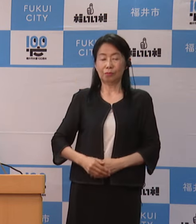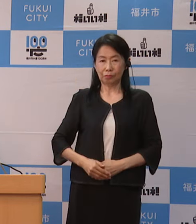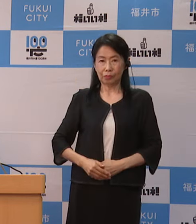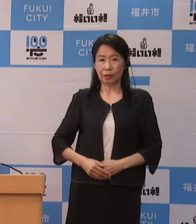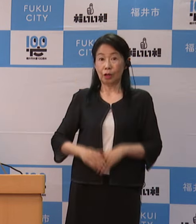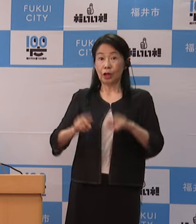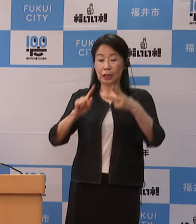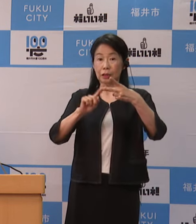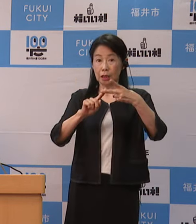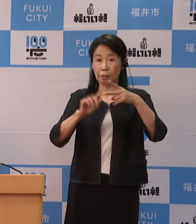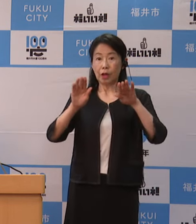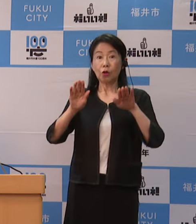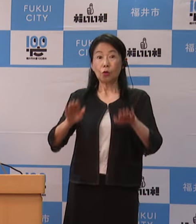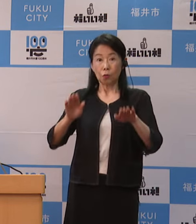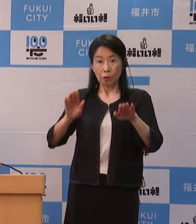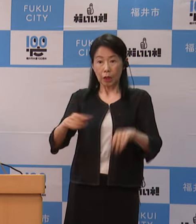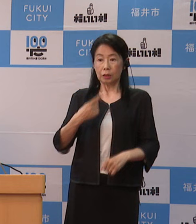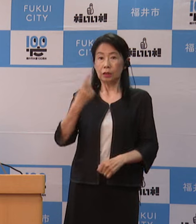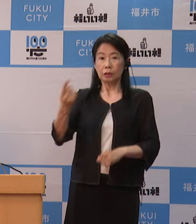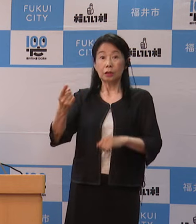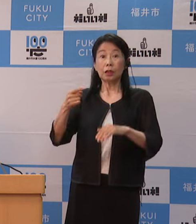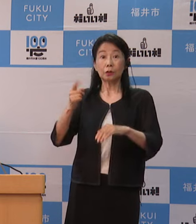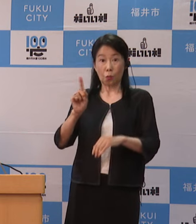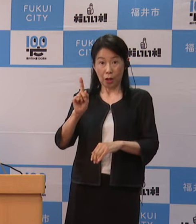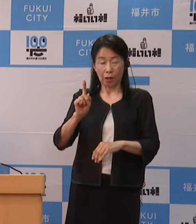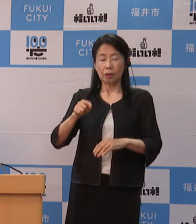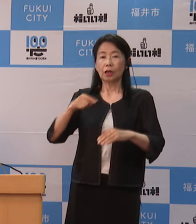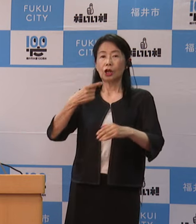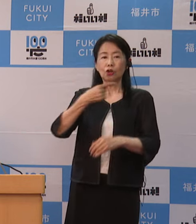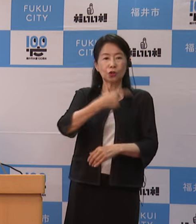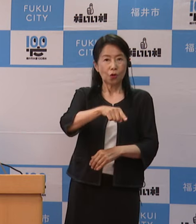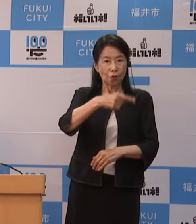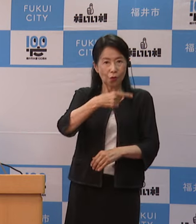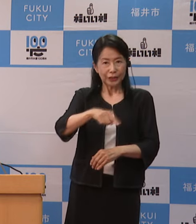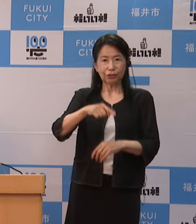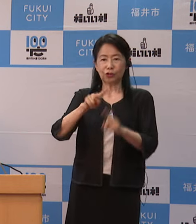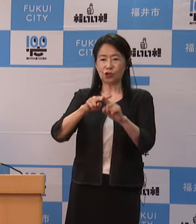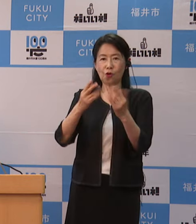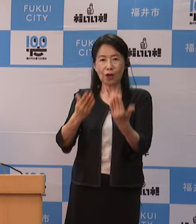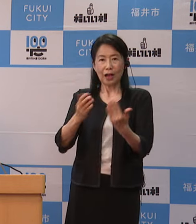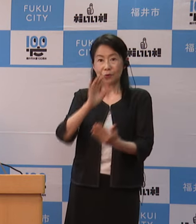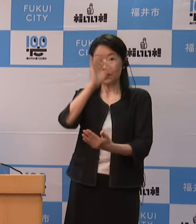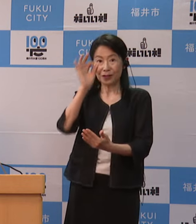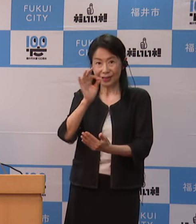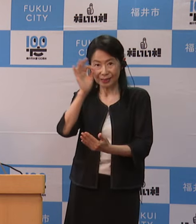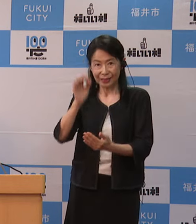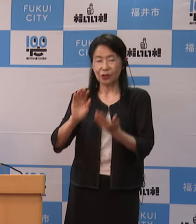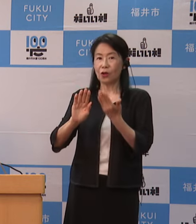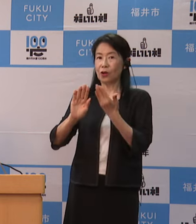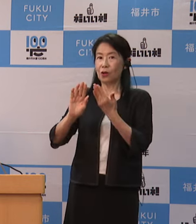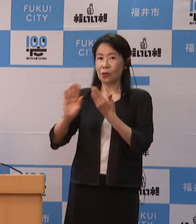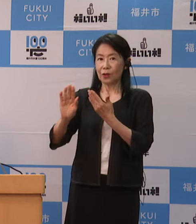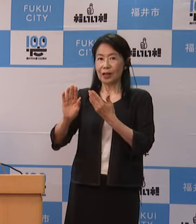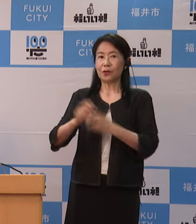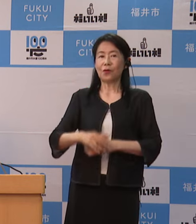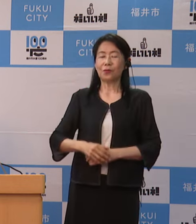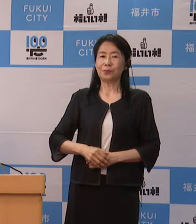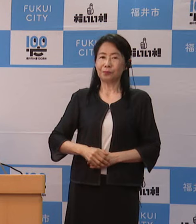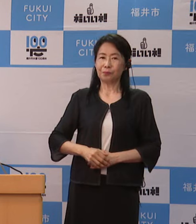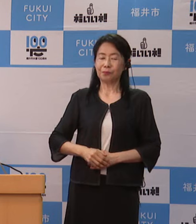回、実は教育とかですね、小学校それとか他のどうですか